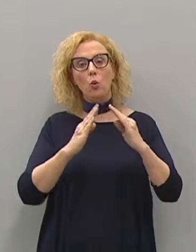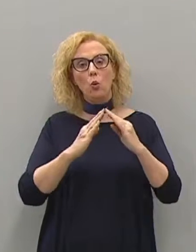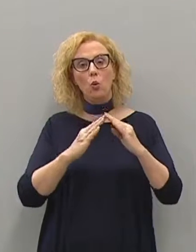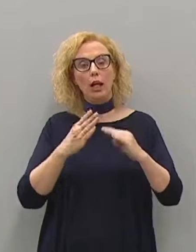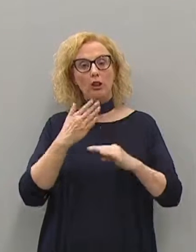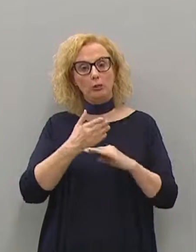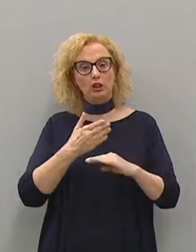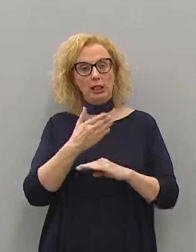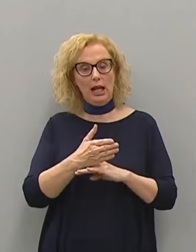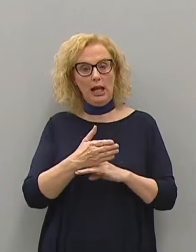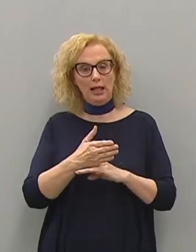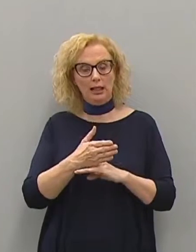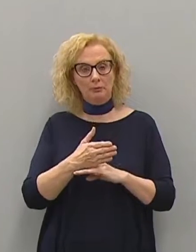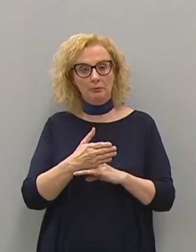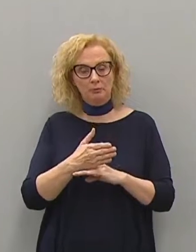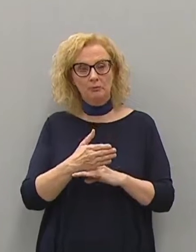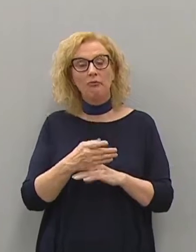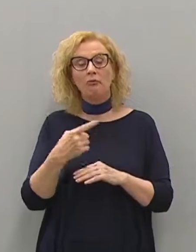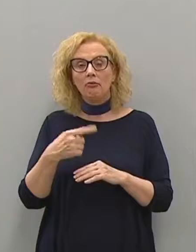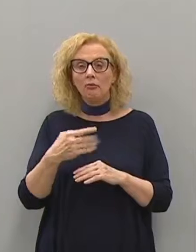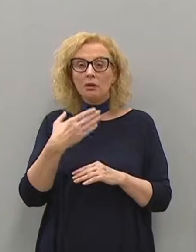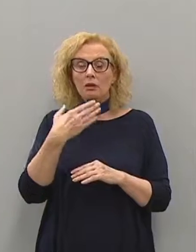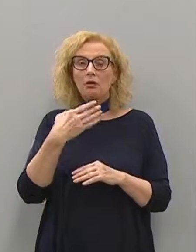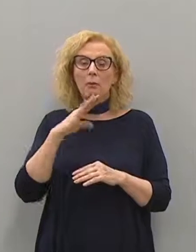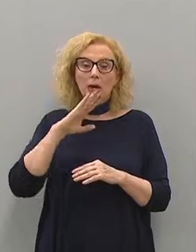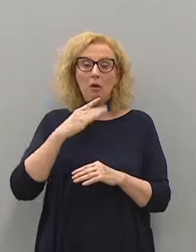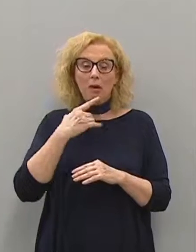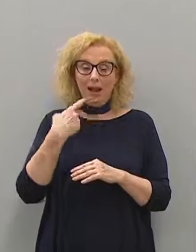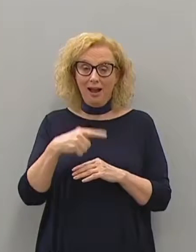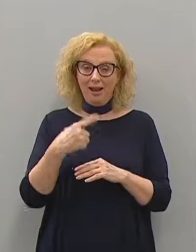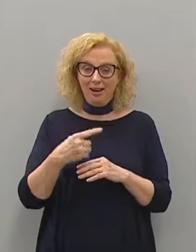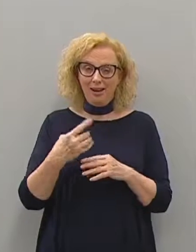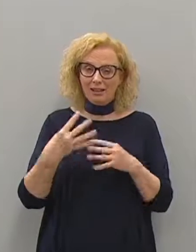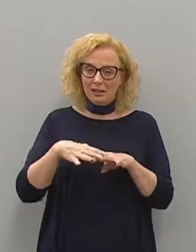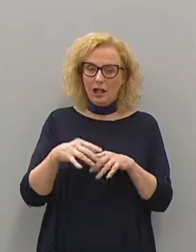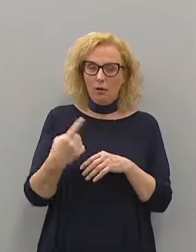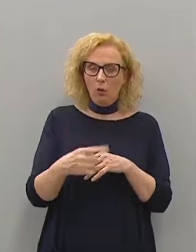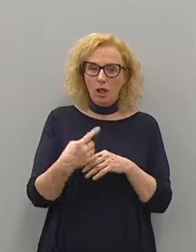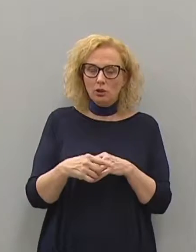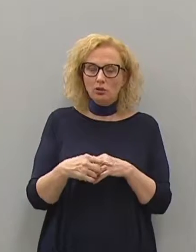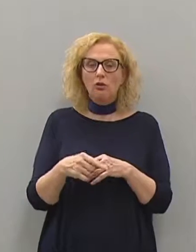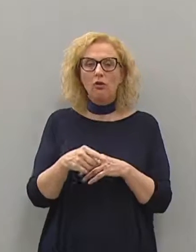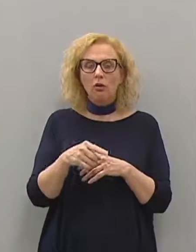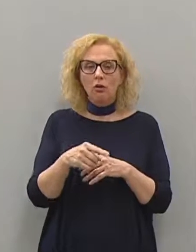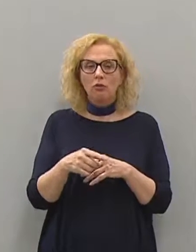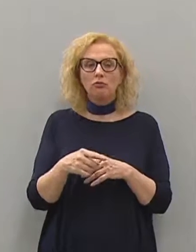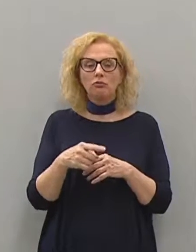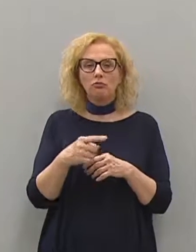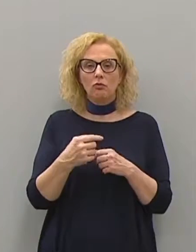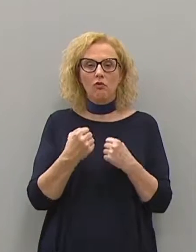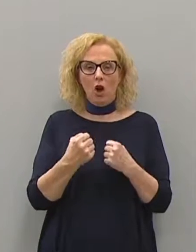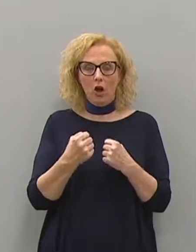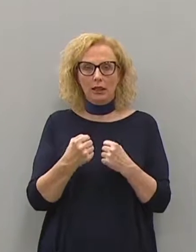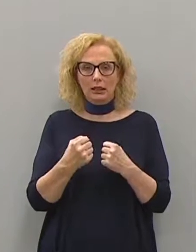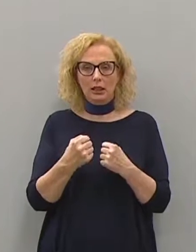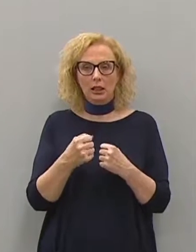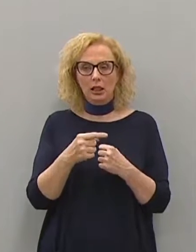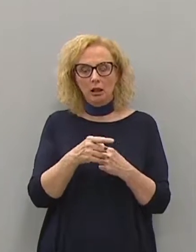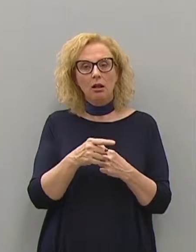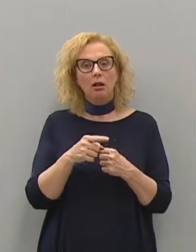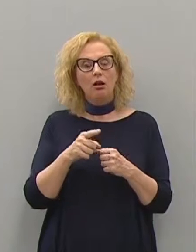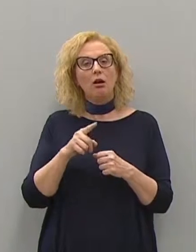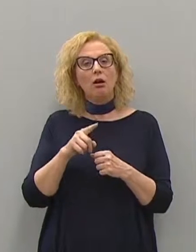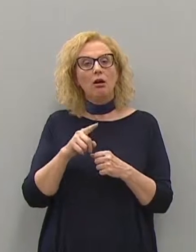per fortuna questo sistema è quello che ci sta servendo particolarmente anche nel caso